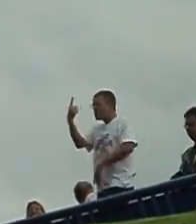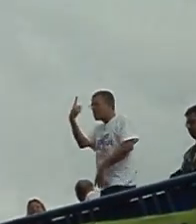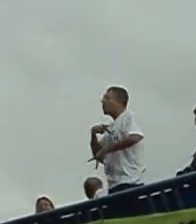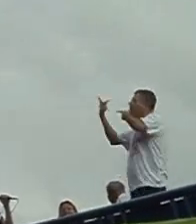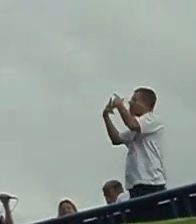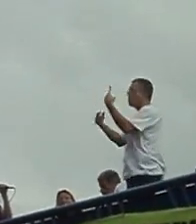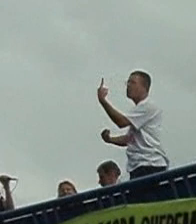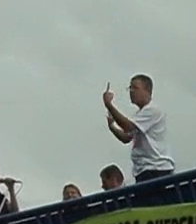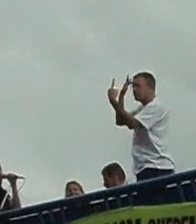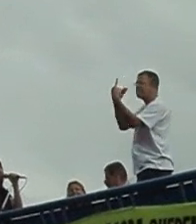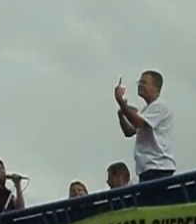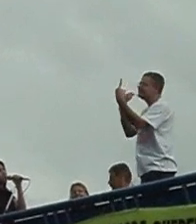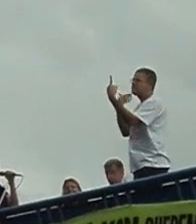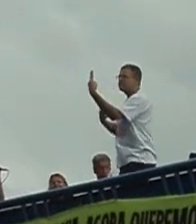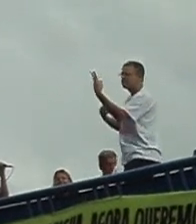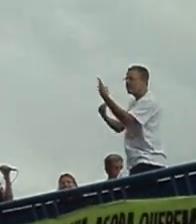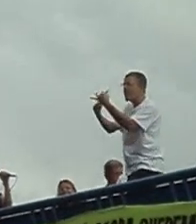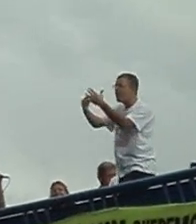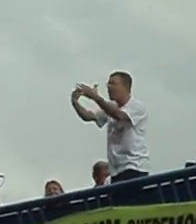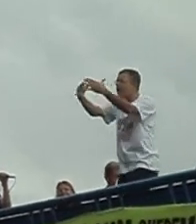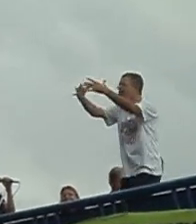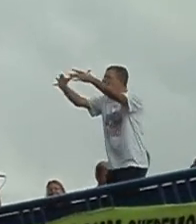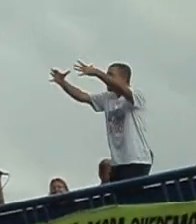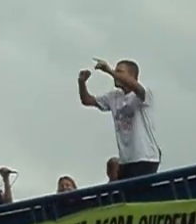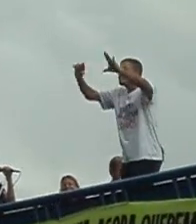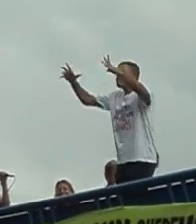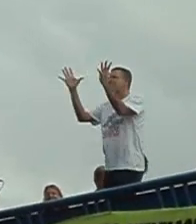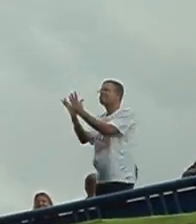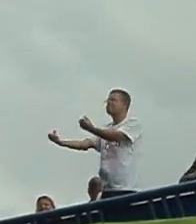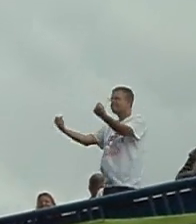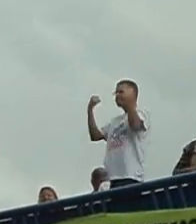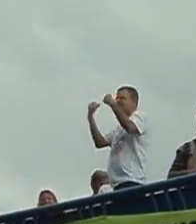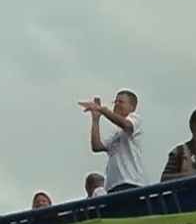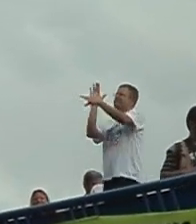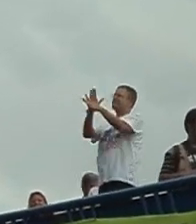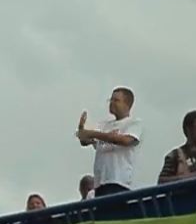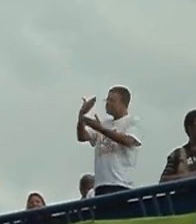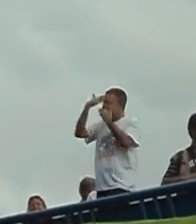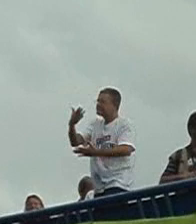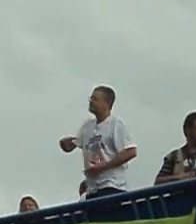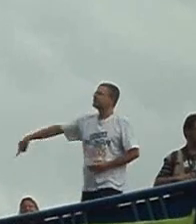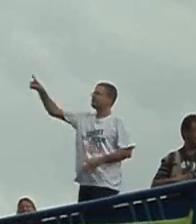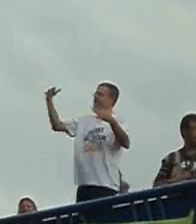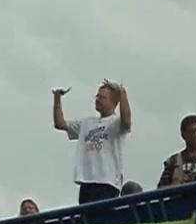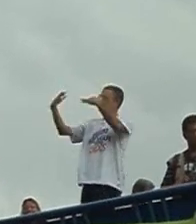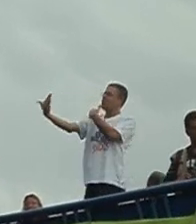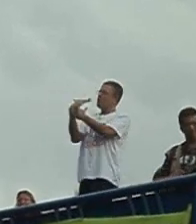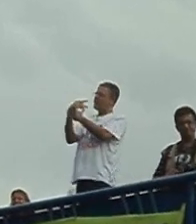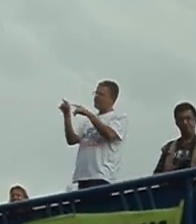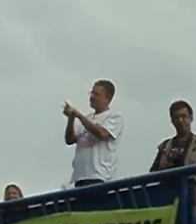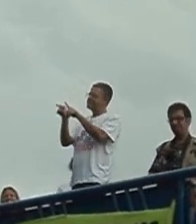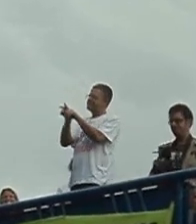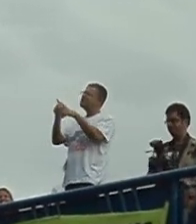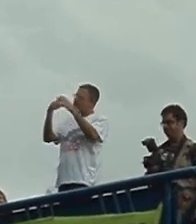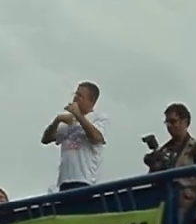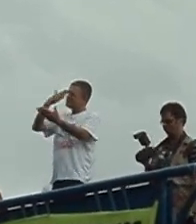nós todos que estamos nesse movimento, que não adianta uma, duas, três pessoas falarem. Se várias pessoas falarem, a gente se